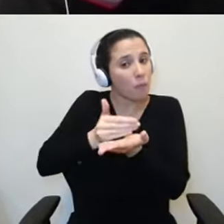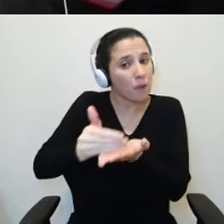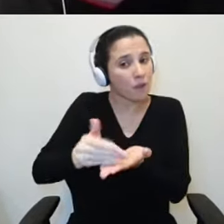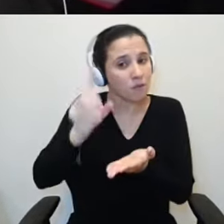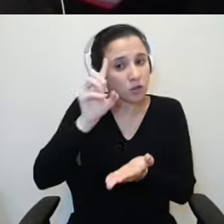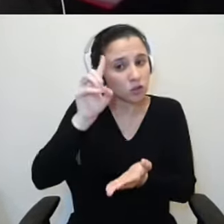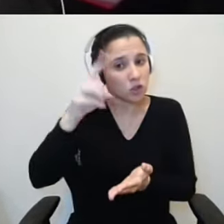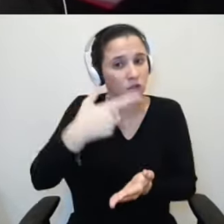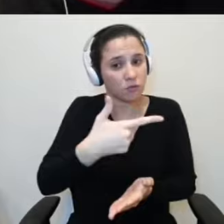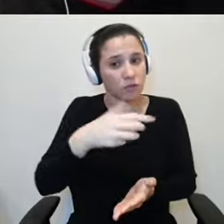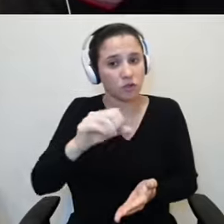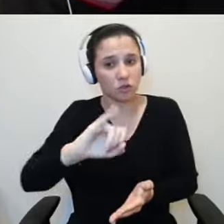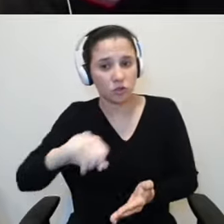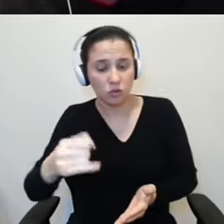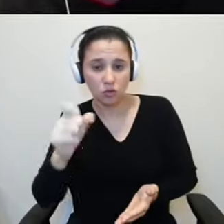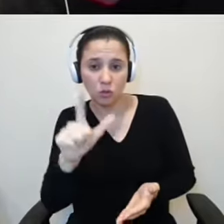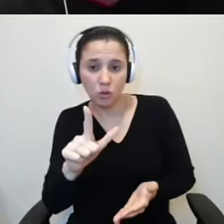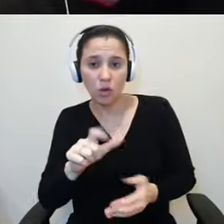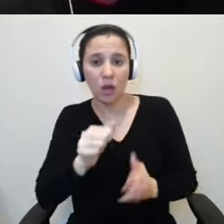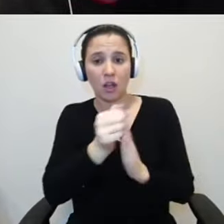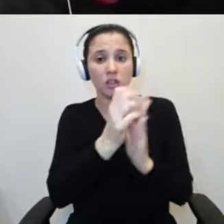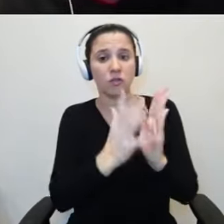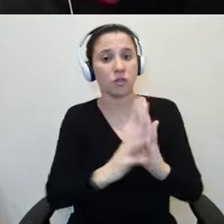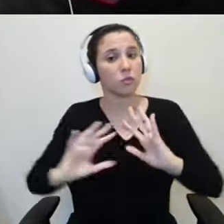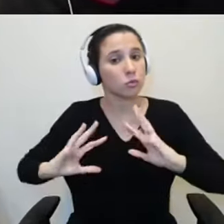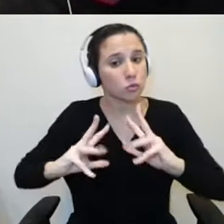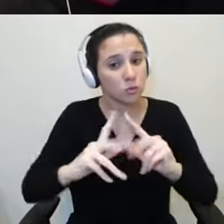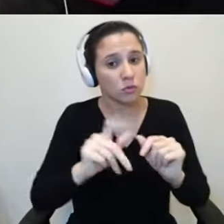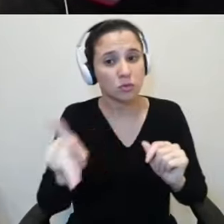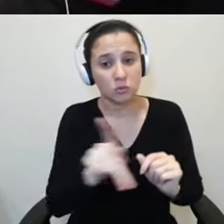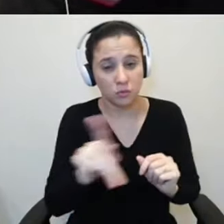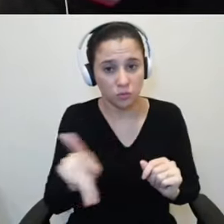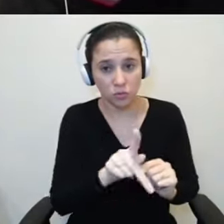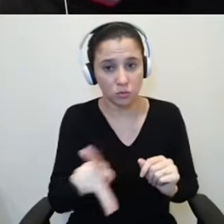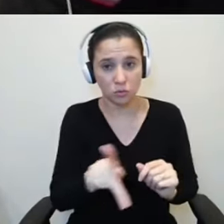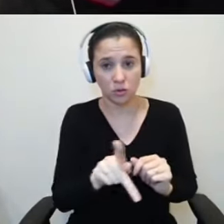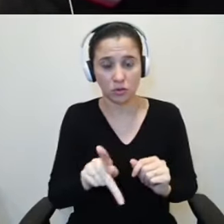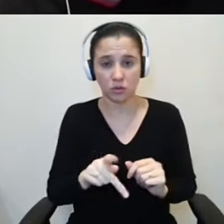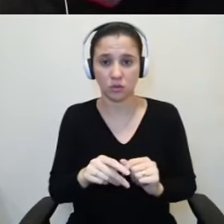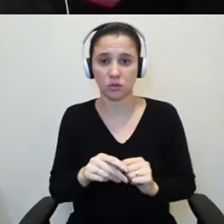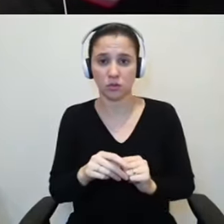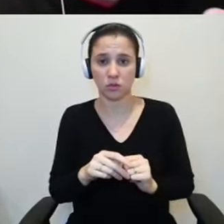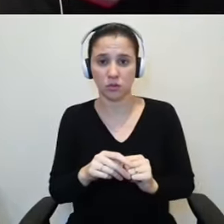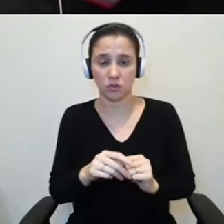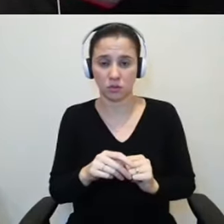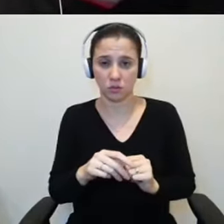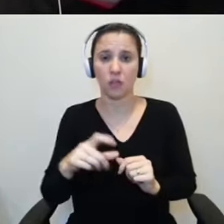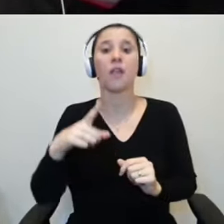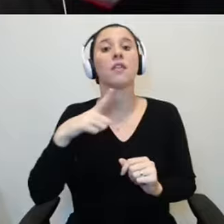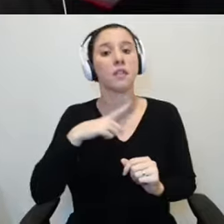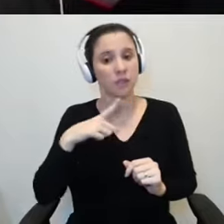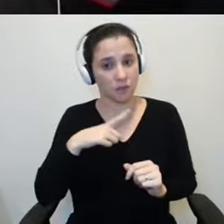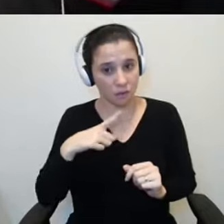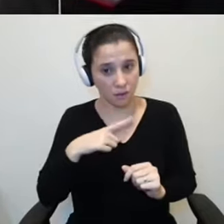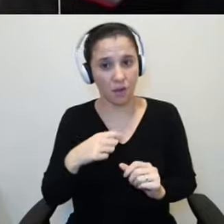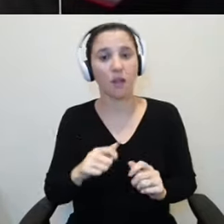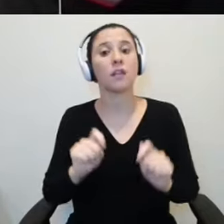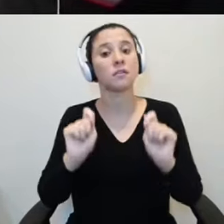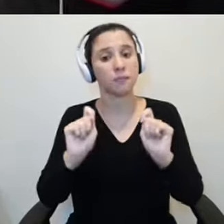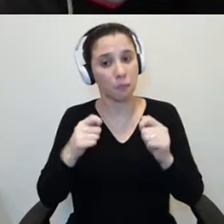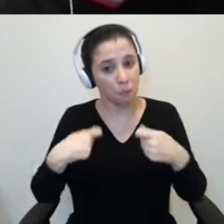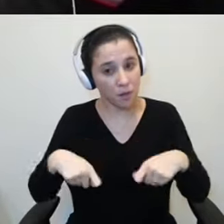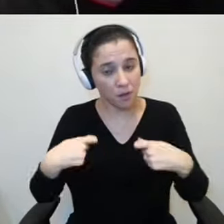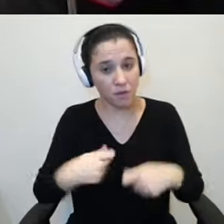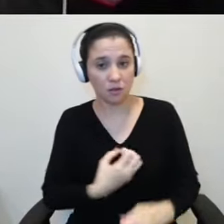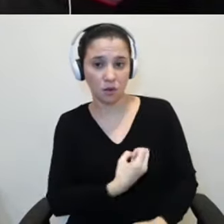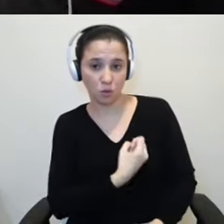serão desenvolvidas pelos professores terão a característica de valer como nota e como presença. Então, é muito